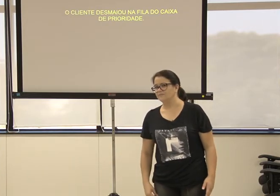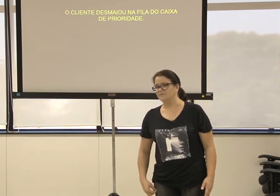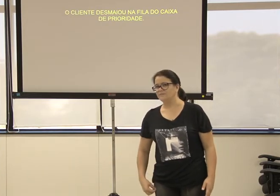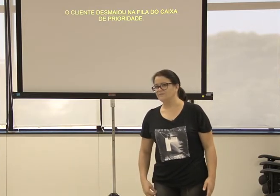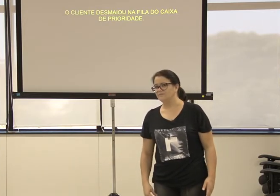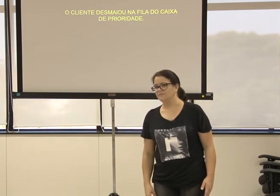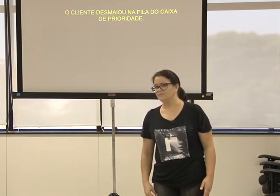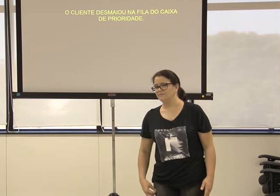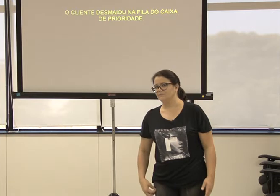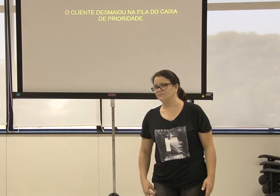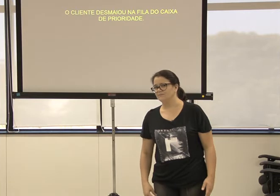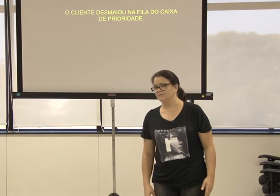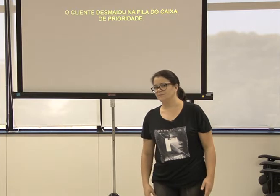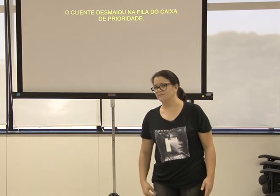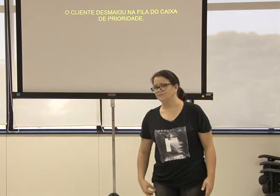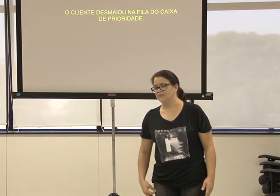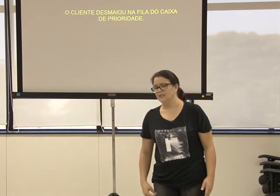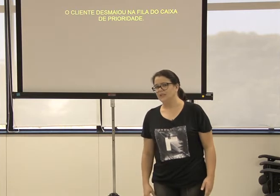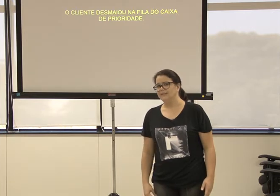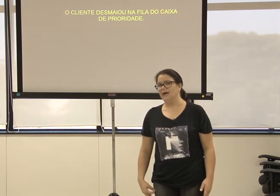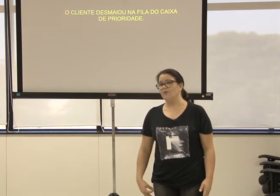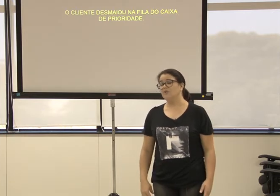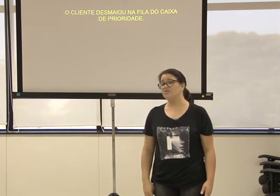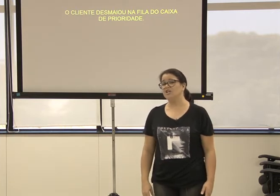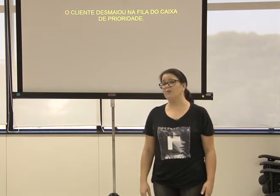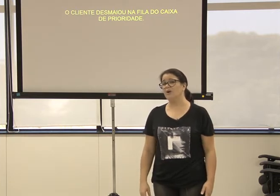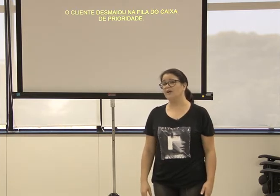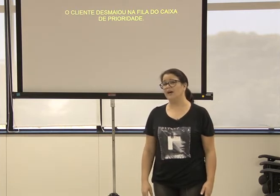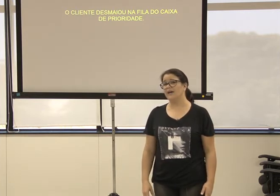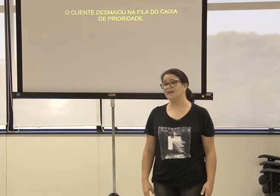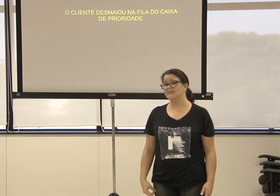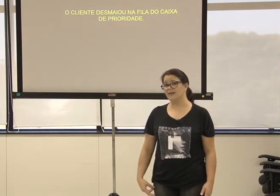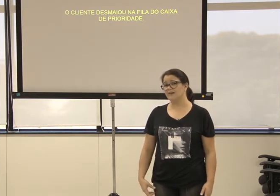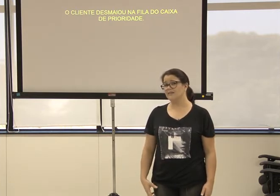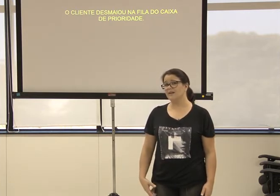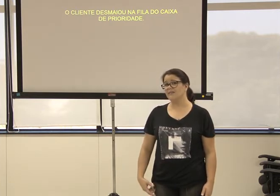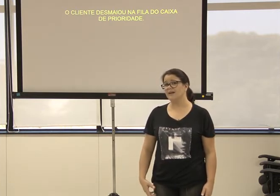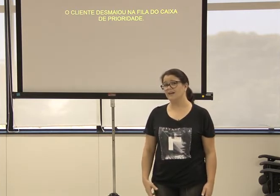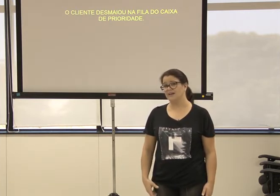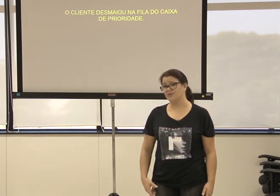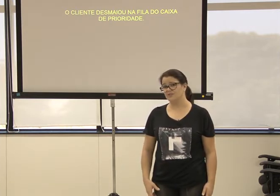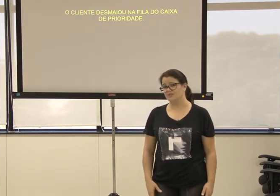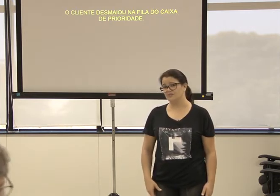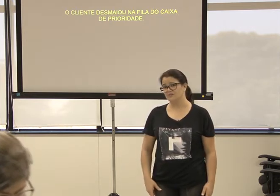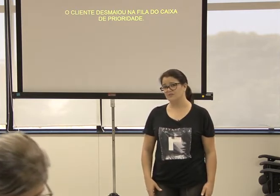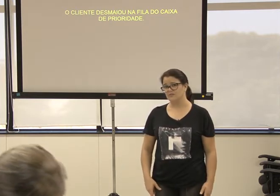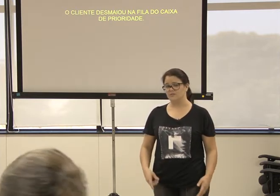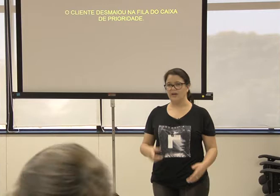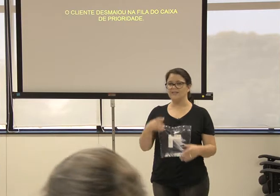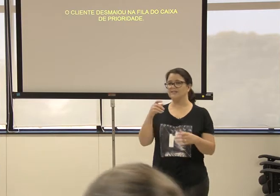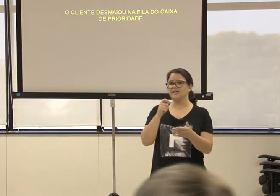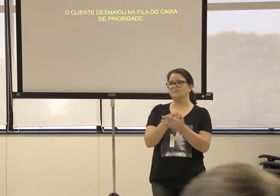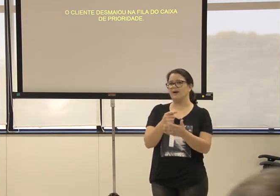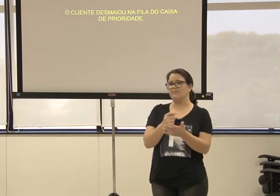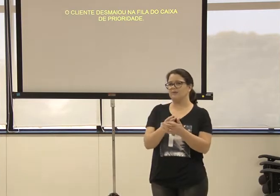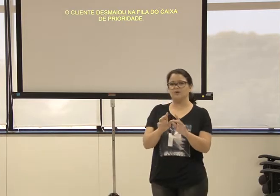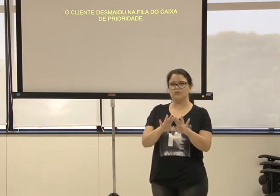é digital, você já não quer mais saber o que é a Não, e um dia eu bloqueei a senha da internet. Essa senha de pagamento, porque eu também não